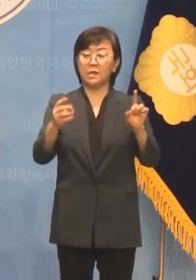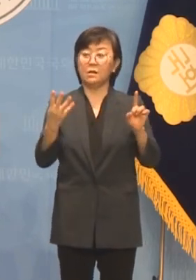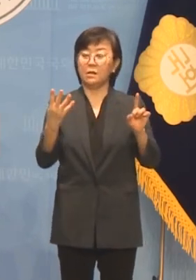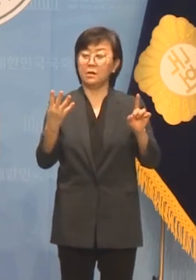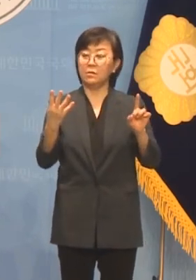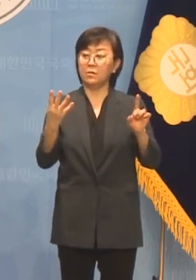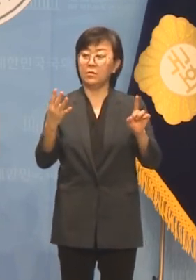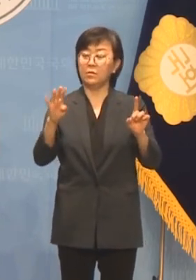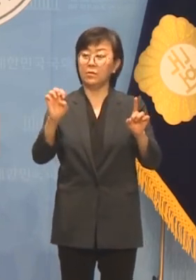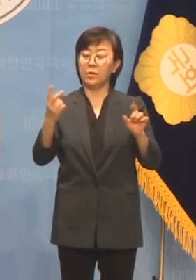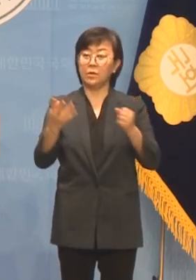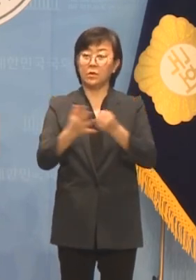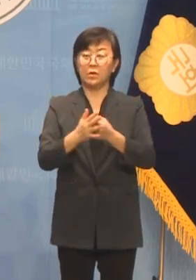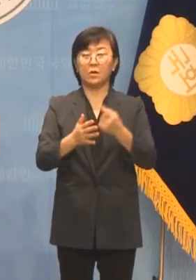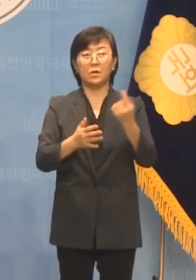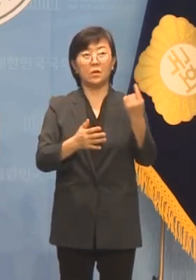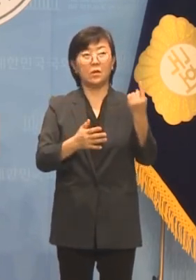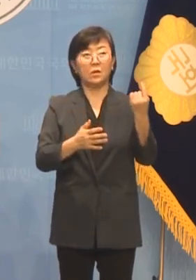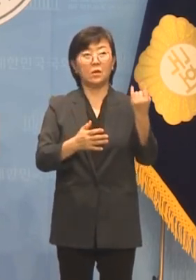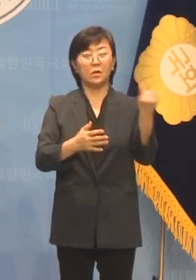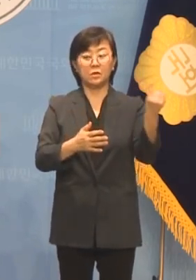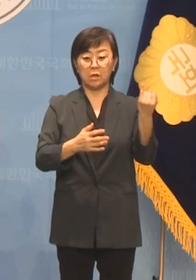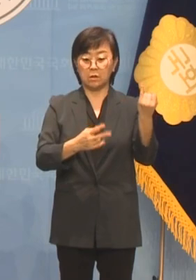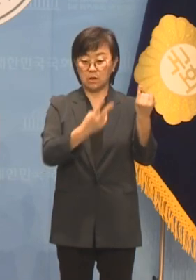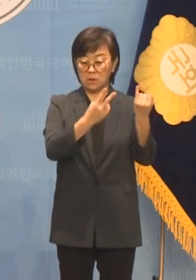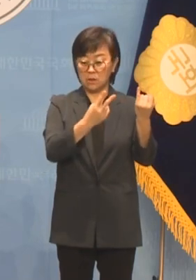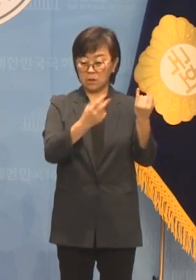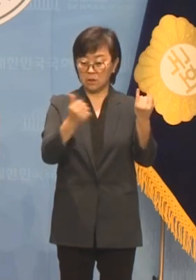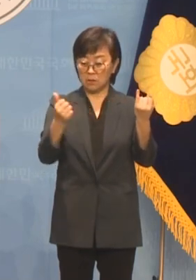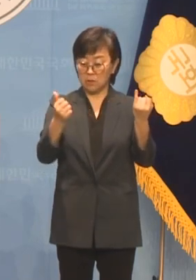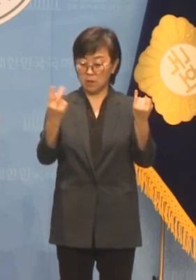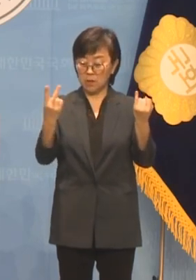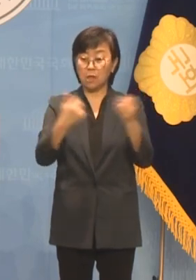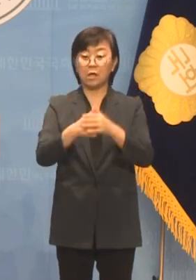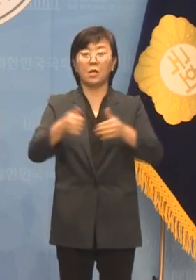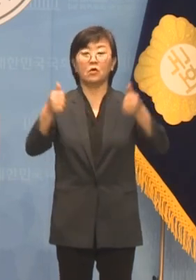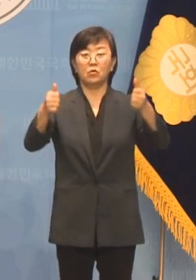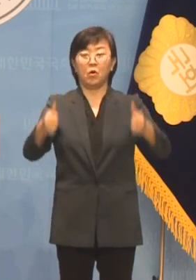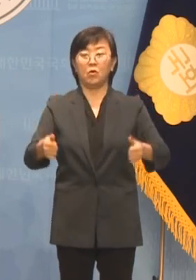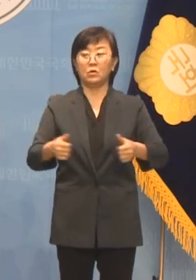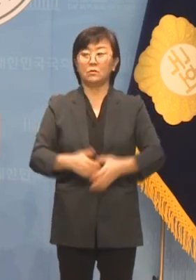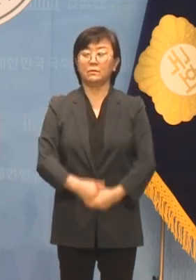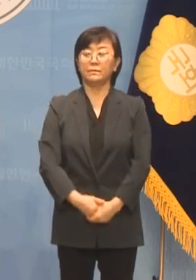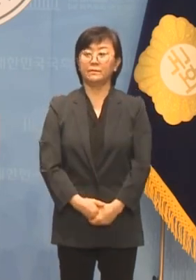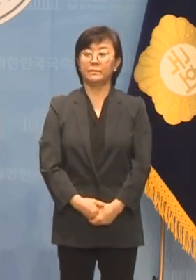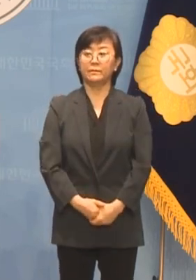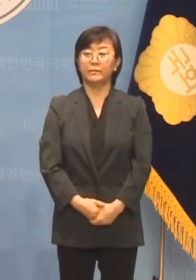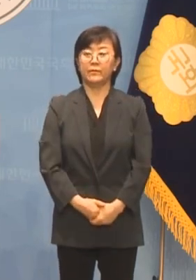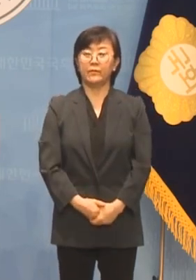4표제, 여성 2인, 남성 2인에게 투표하는 방식으로 실시한다.